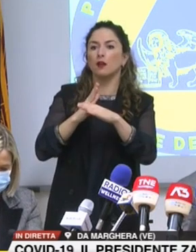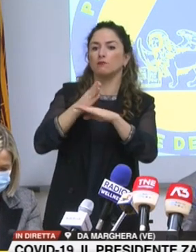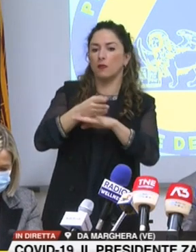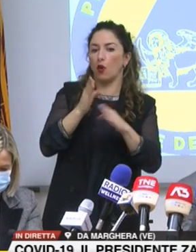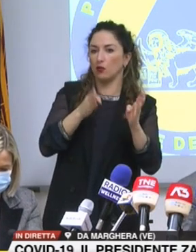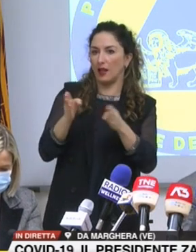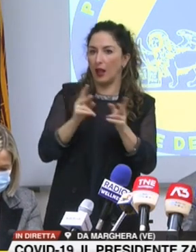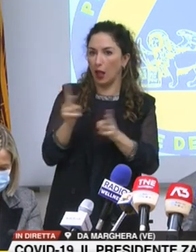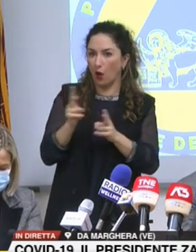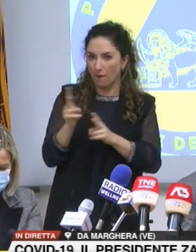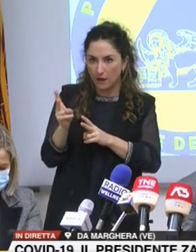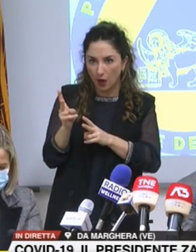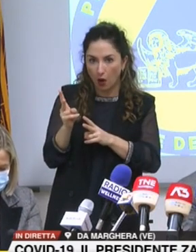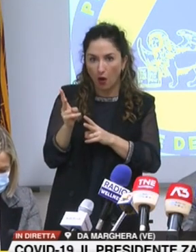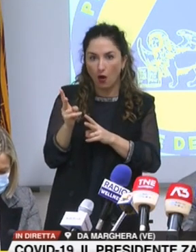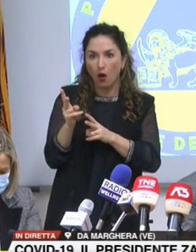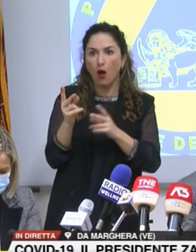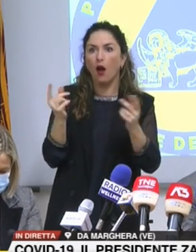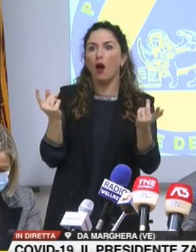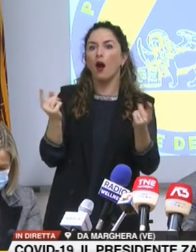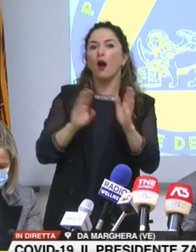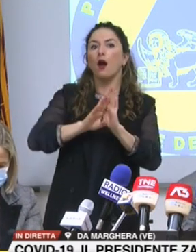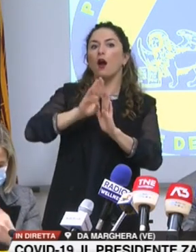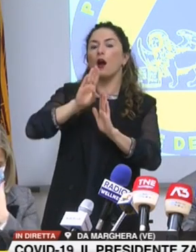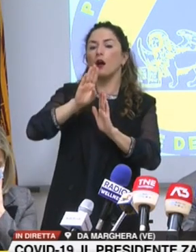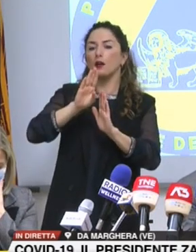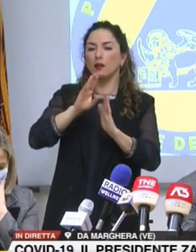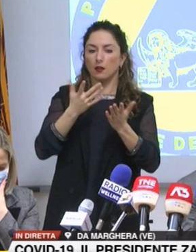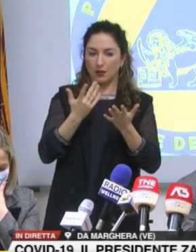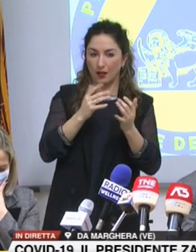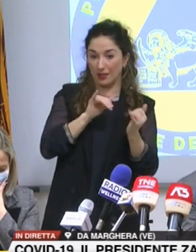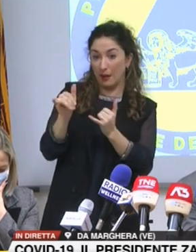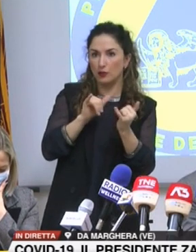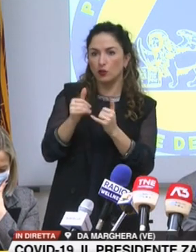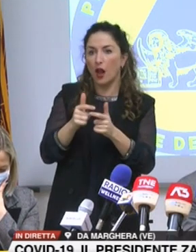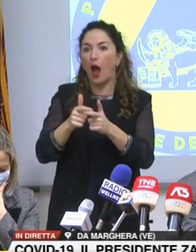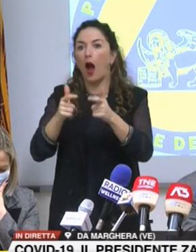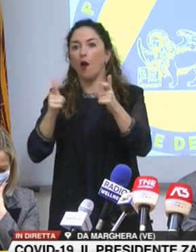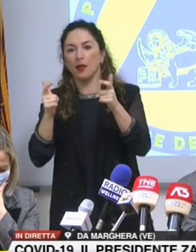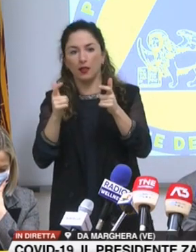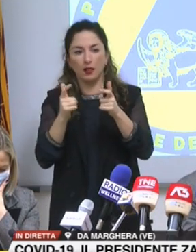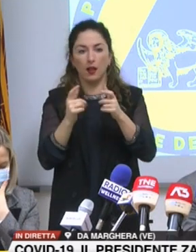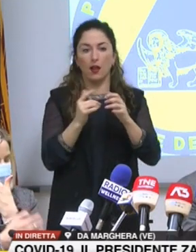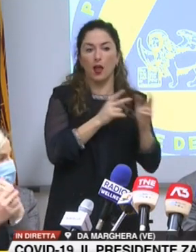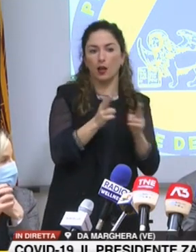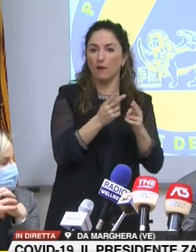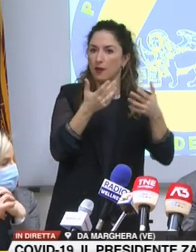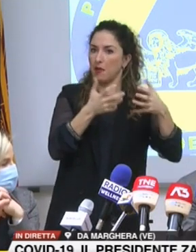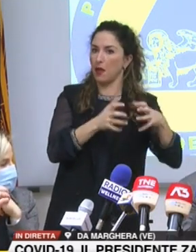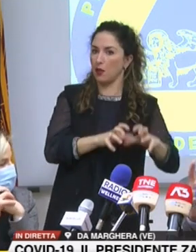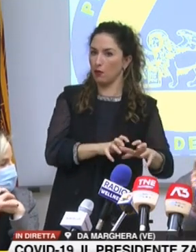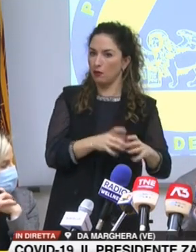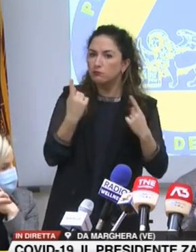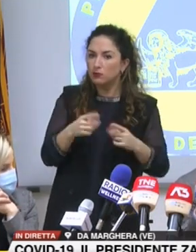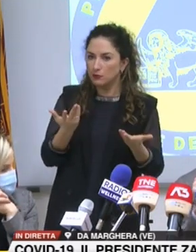ospedalizzazione ha invertito la tendenza, cioè aumentavano le dimissioni rispetto alle ospedalizzazioni. E questo è il vero